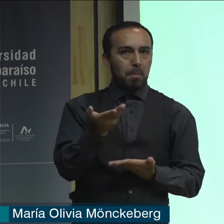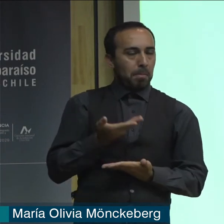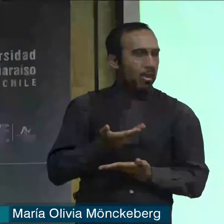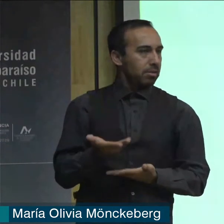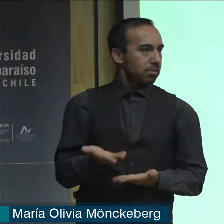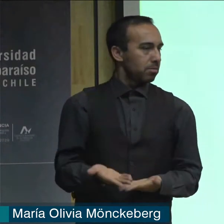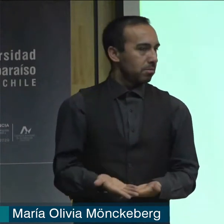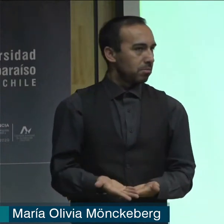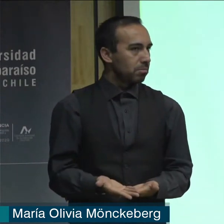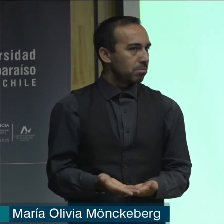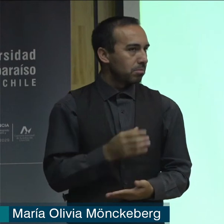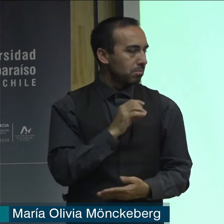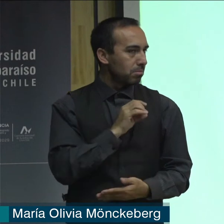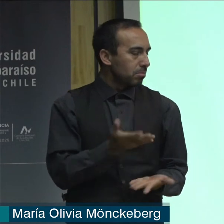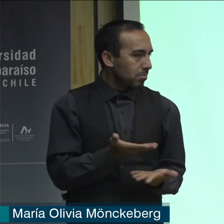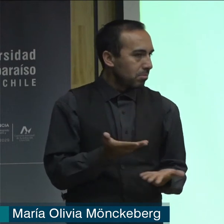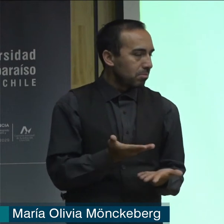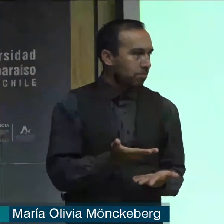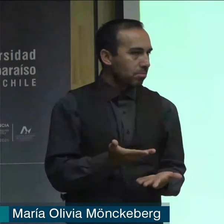entonces